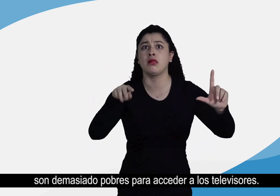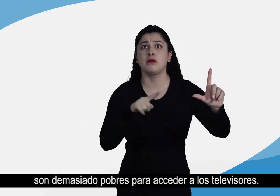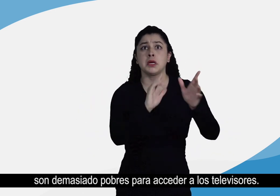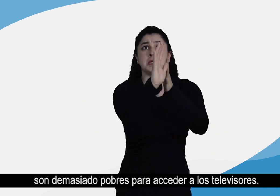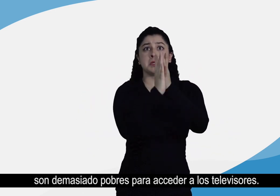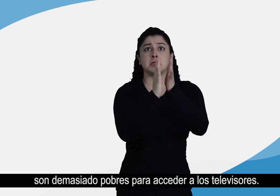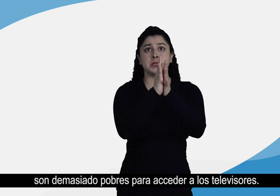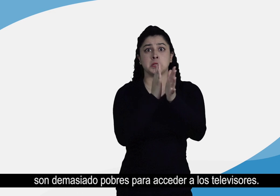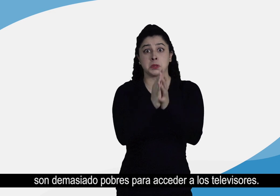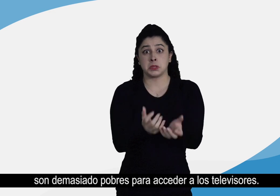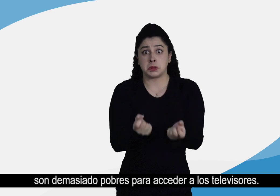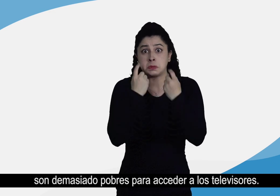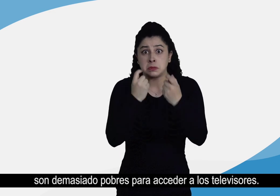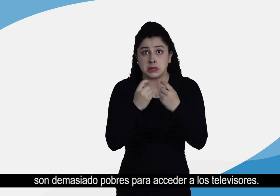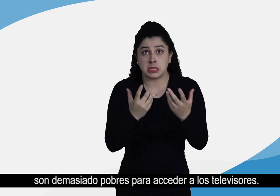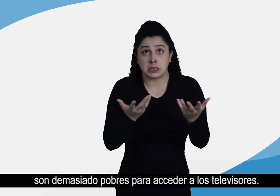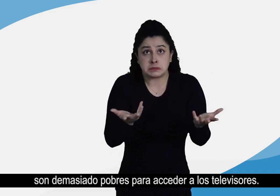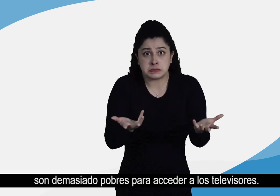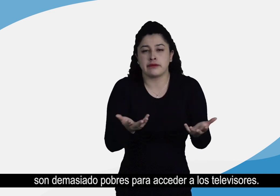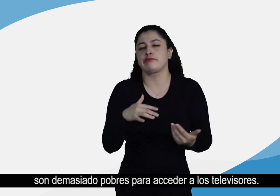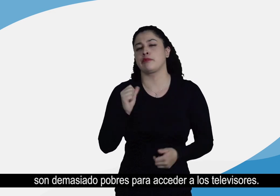Para acceder a los televisores